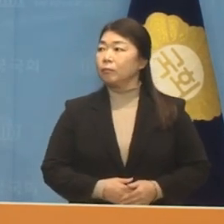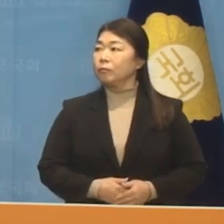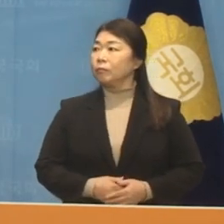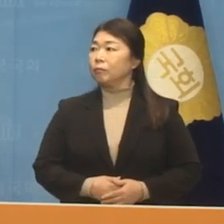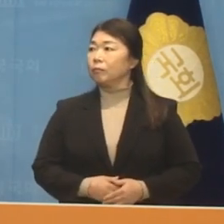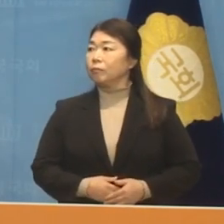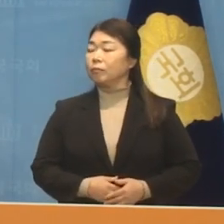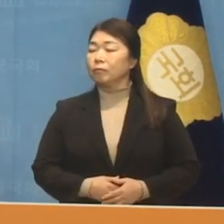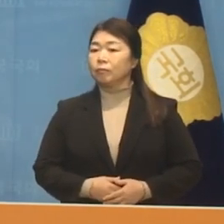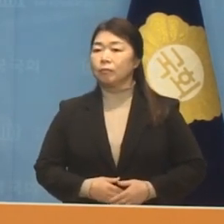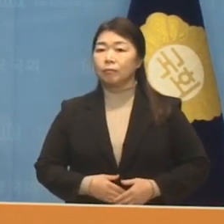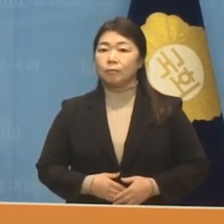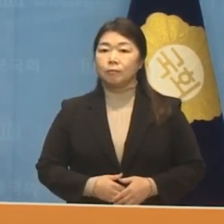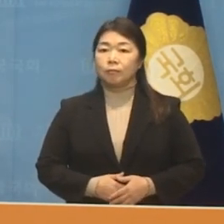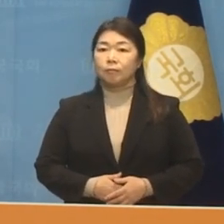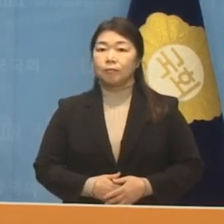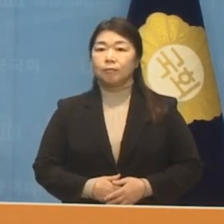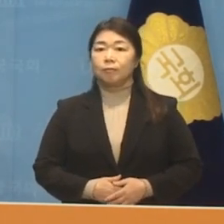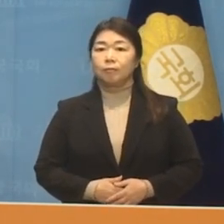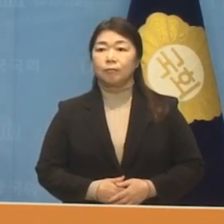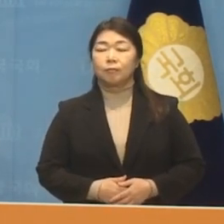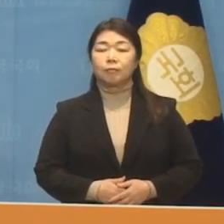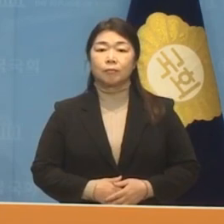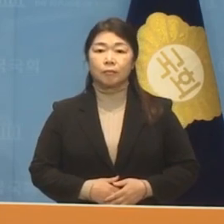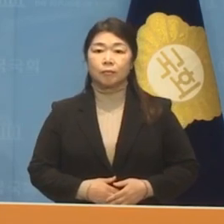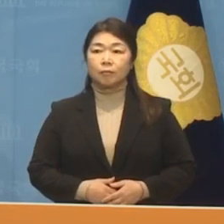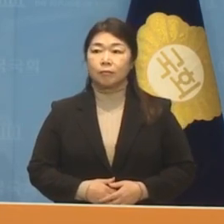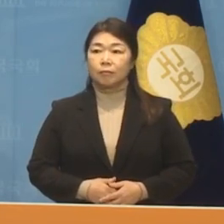나오시는데 괜찮아요? 화면. 네, 알겠습니다. 네.